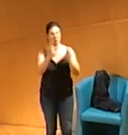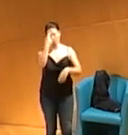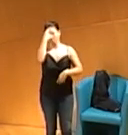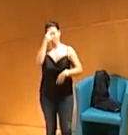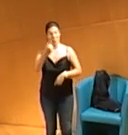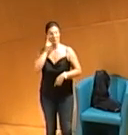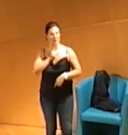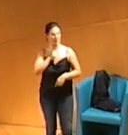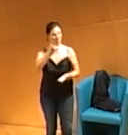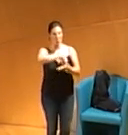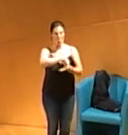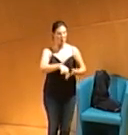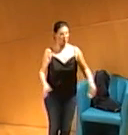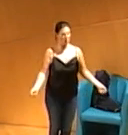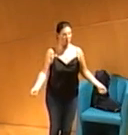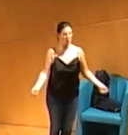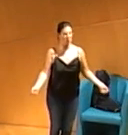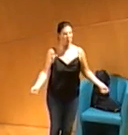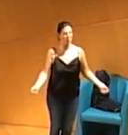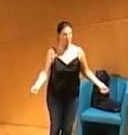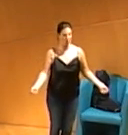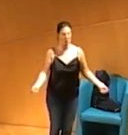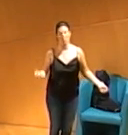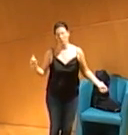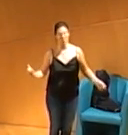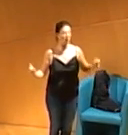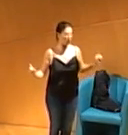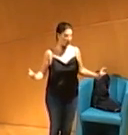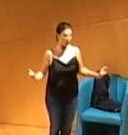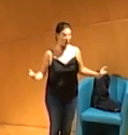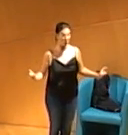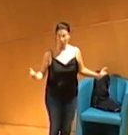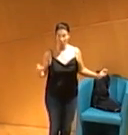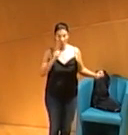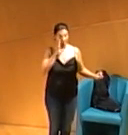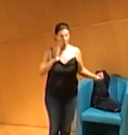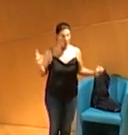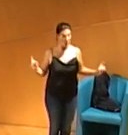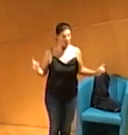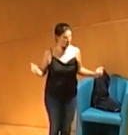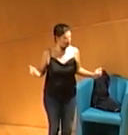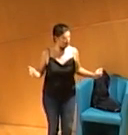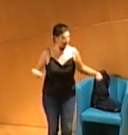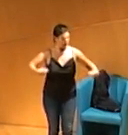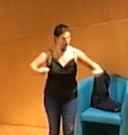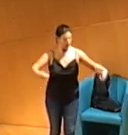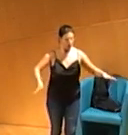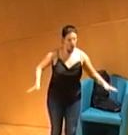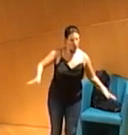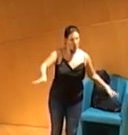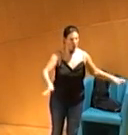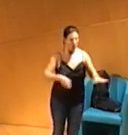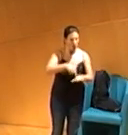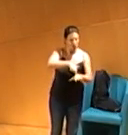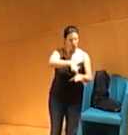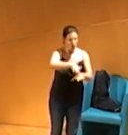milieu. C'est-à-dire, ma fille, notre boulot de parent, c'est de la faire avancer sur son chemin de vie.